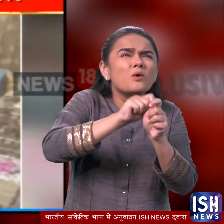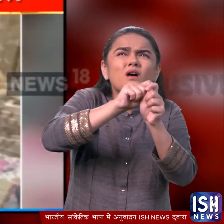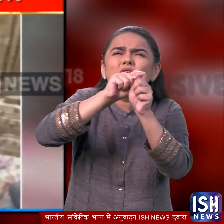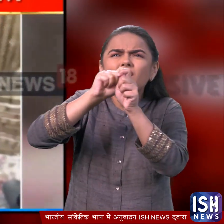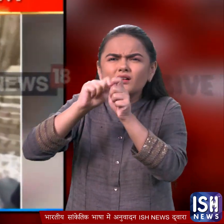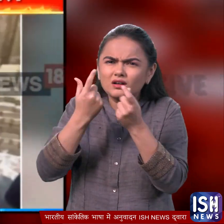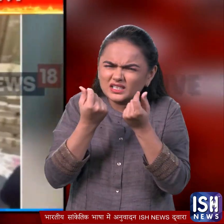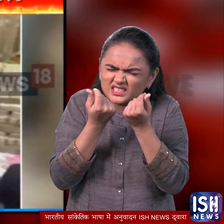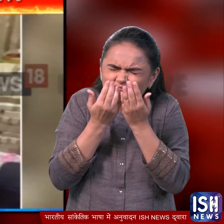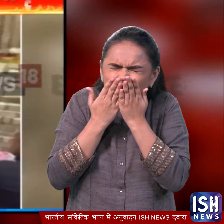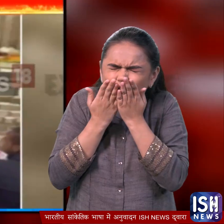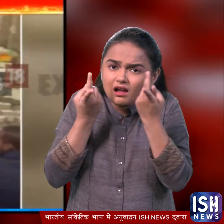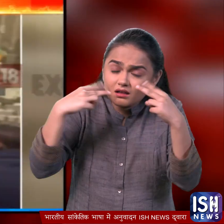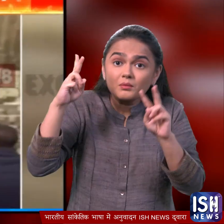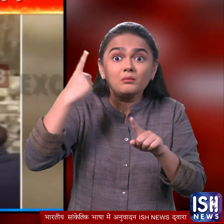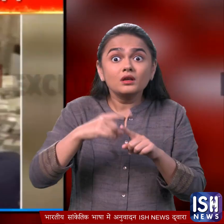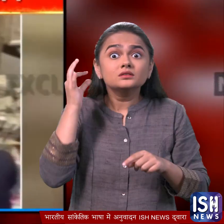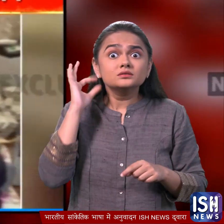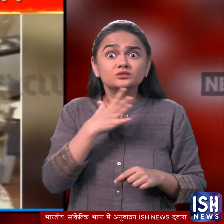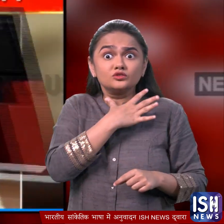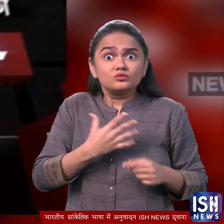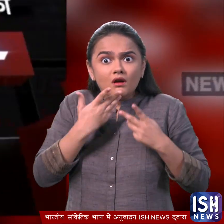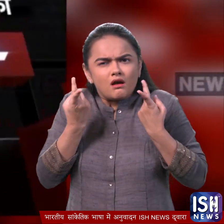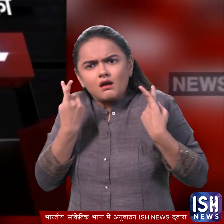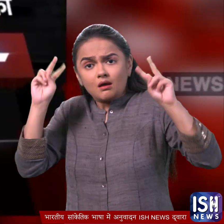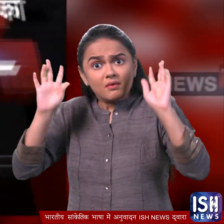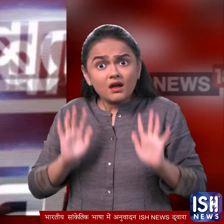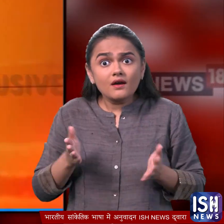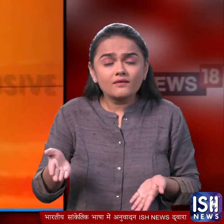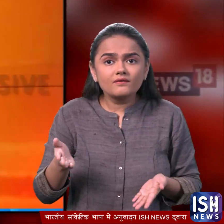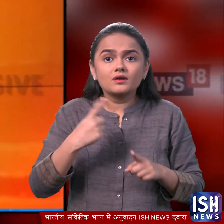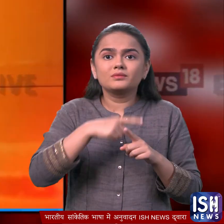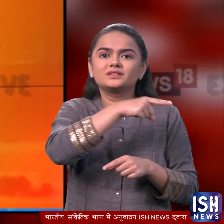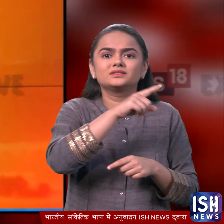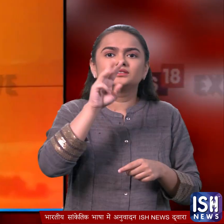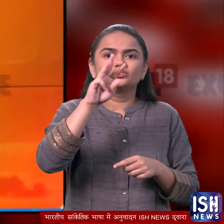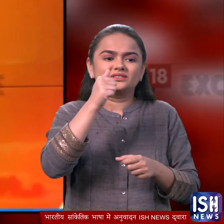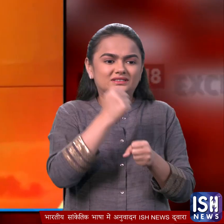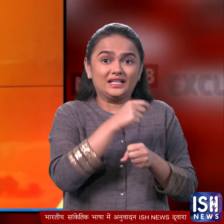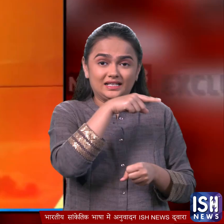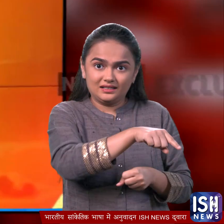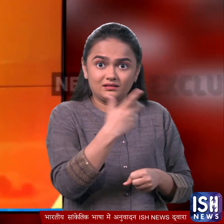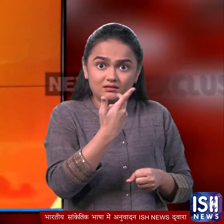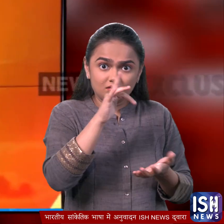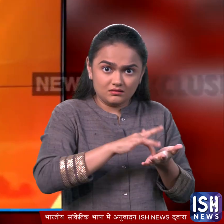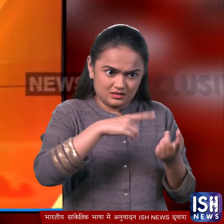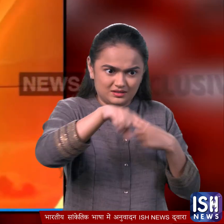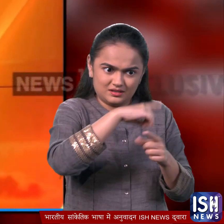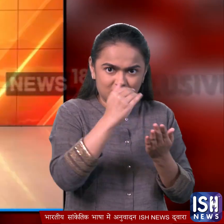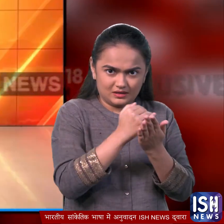में बेहिसाब कैश के अलावा बेशुमार गहने भी बरामद होने की खबर है। छत्तीसगढ़ के सुकमा में नक्सलियों के खिलाफ चलाए जा